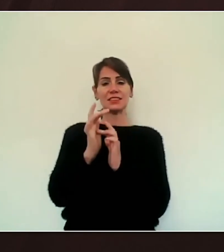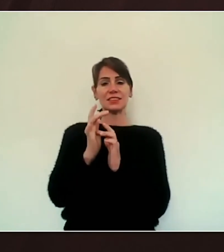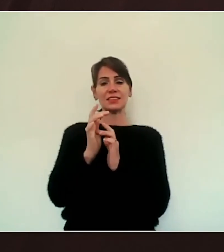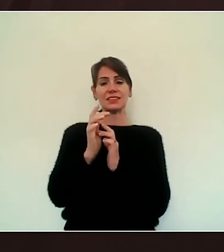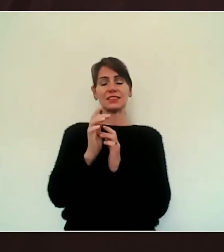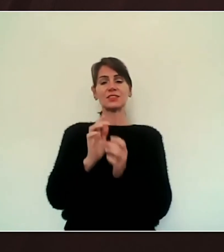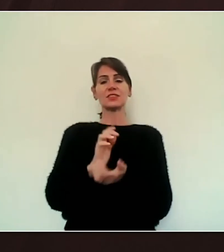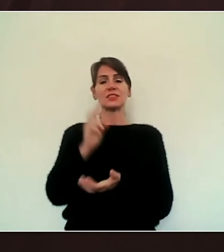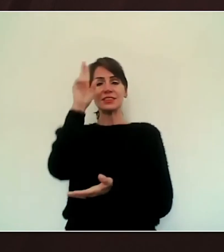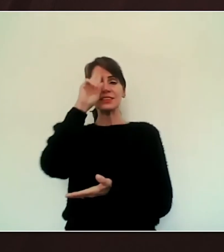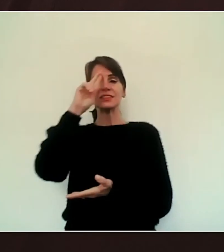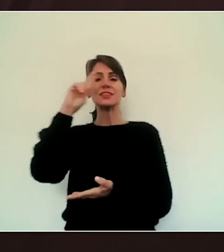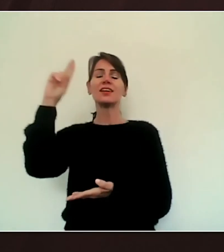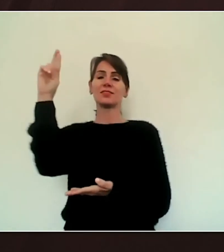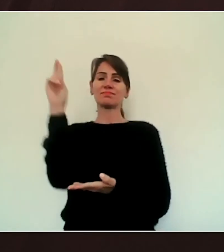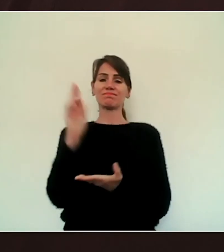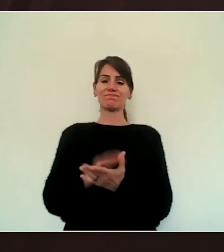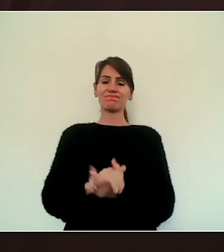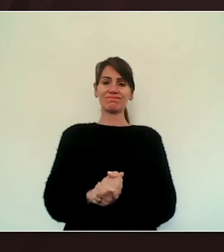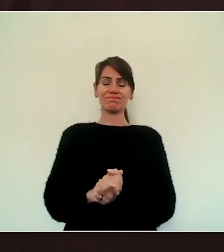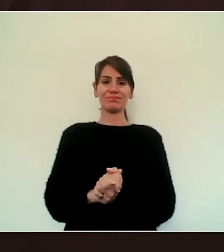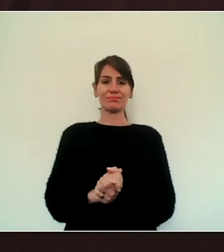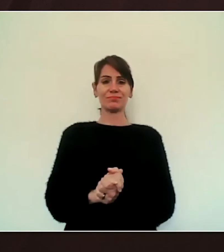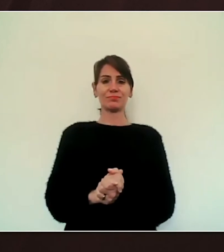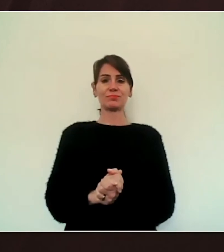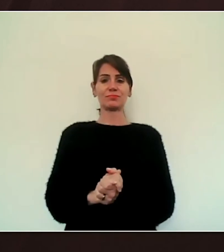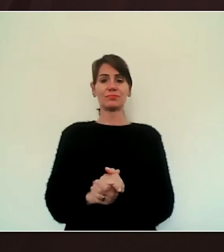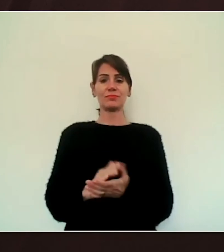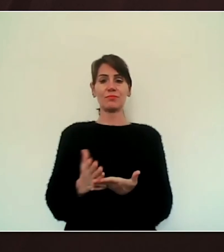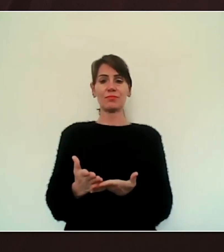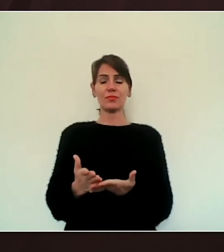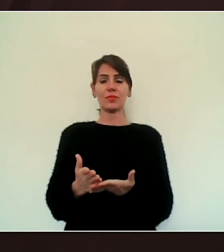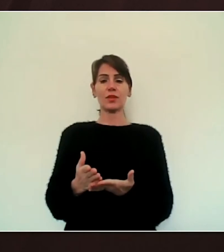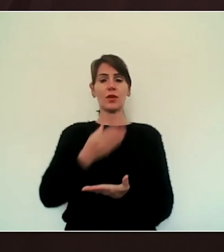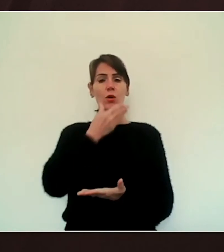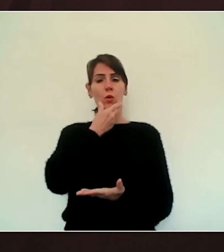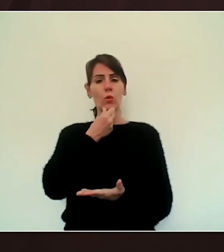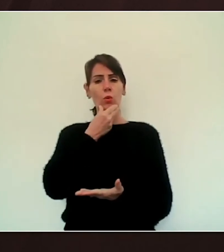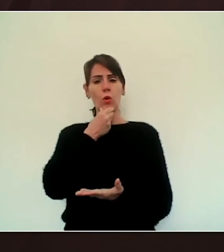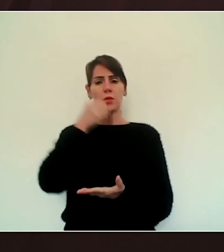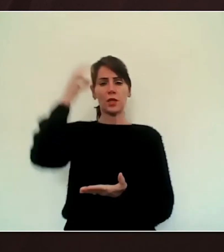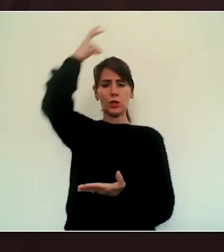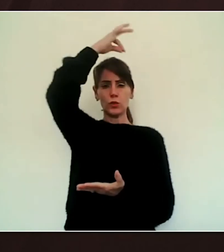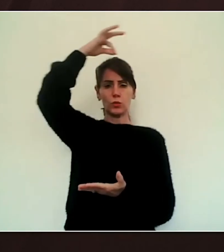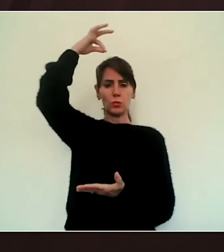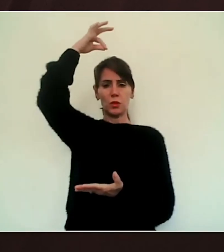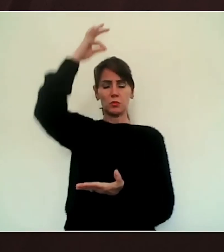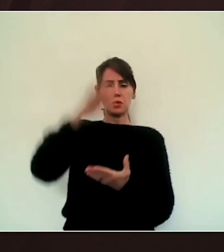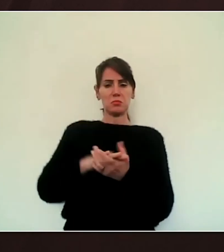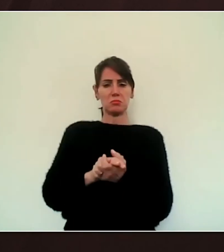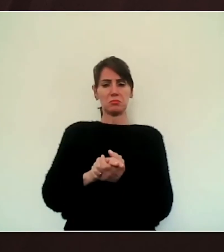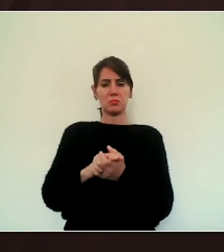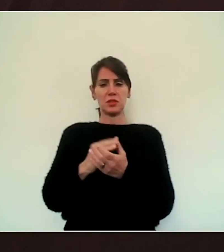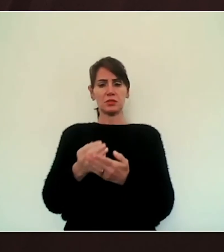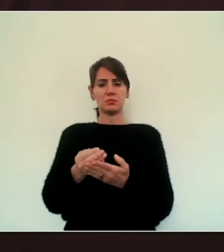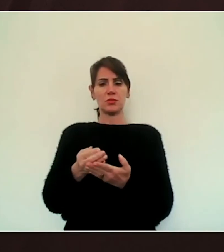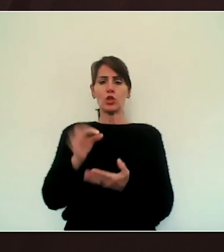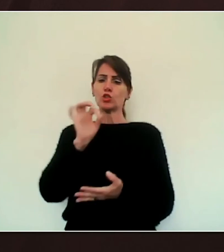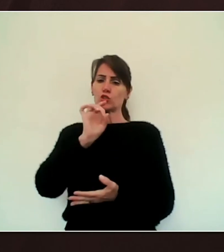Qual homem consegue substituir o Espírito? Ninguém consegue fazer isso. É só o